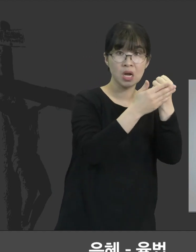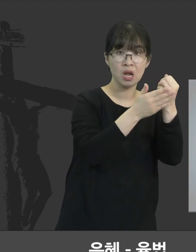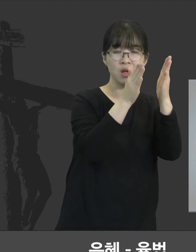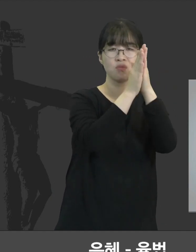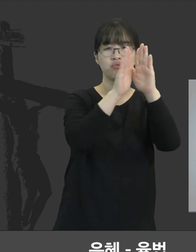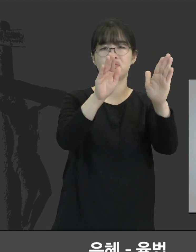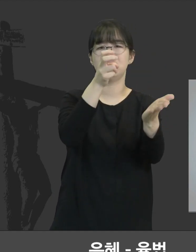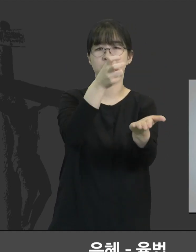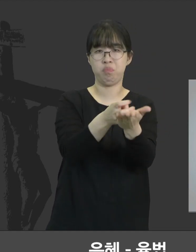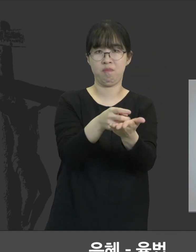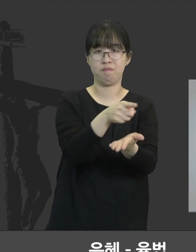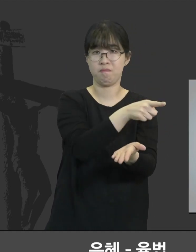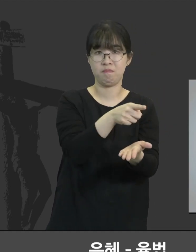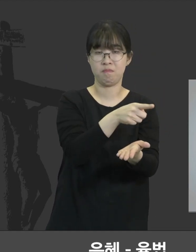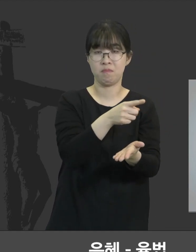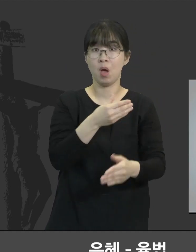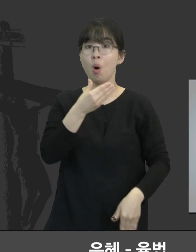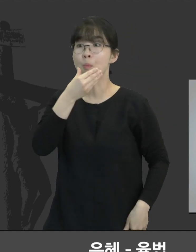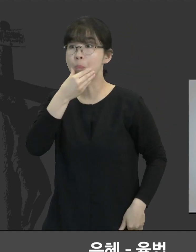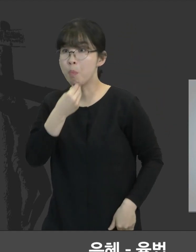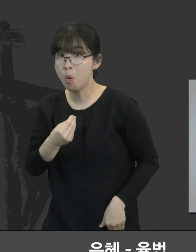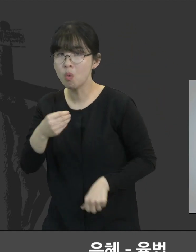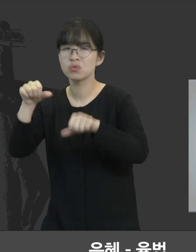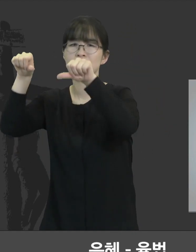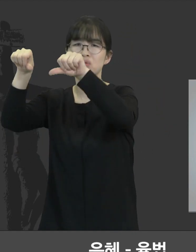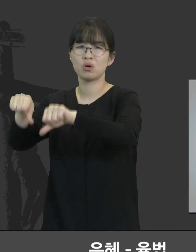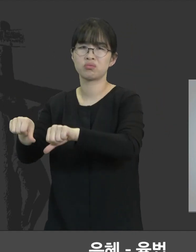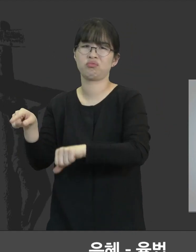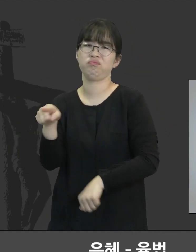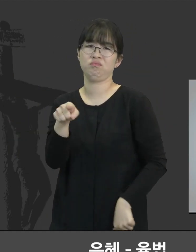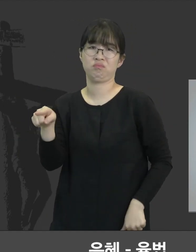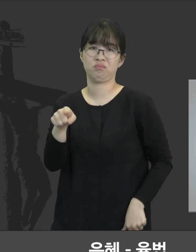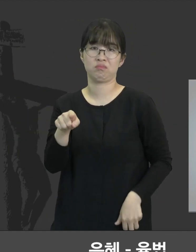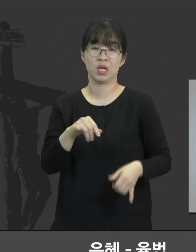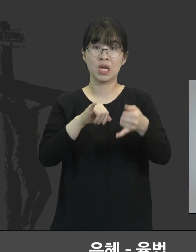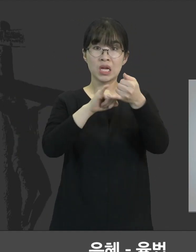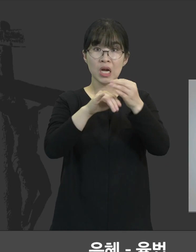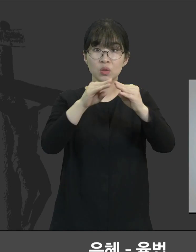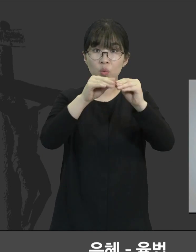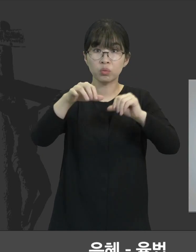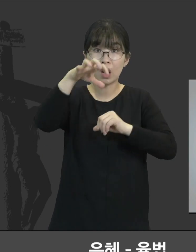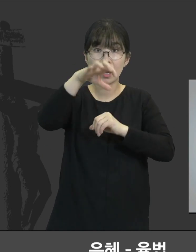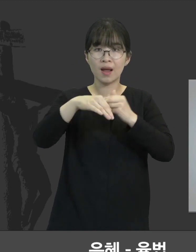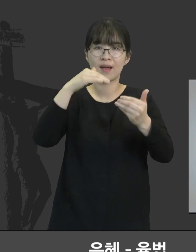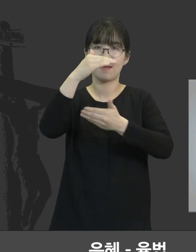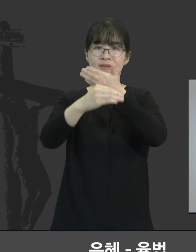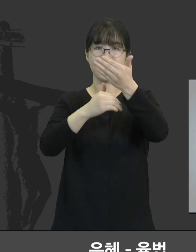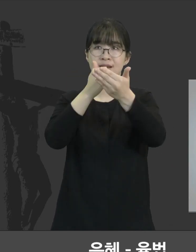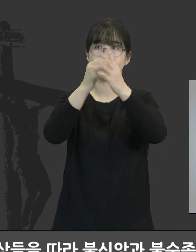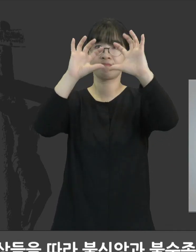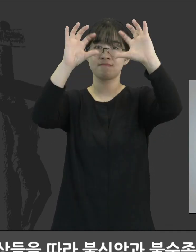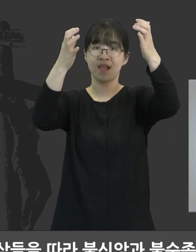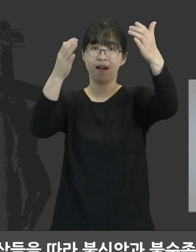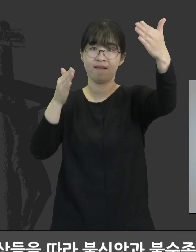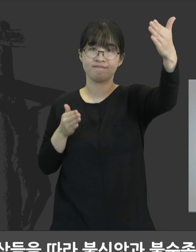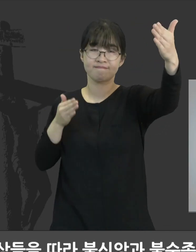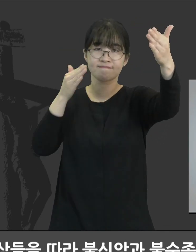복, 저주. 약속의 땅에서 하나님 나라가 실행되는 구조입니다. 조상들을 따라